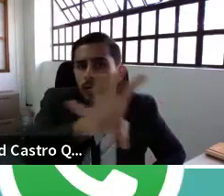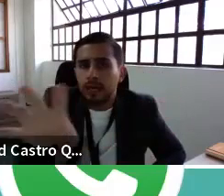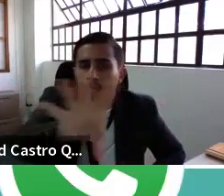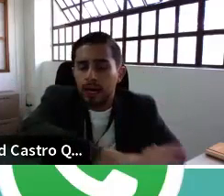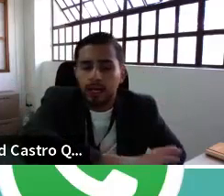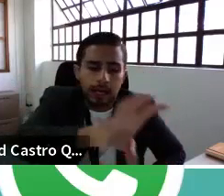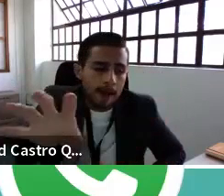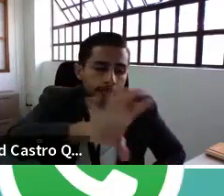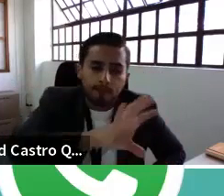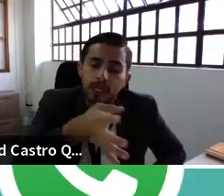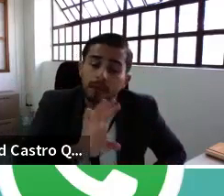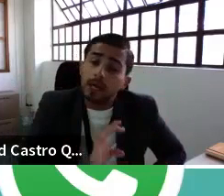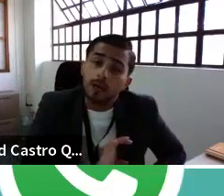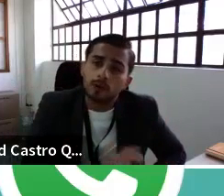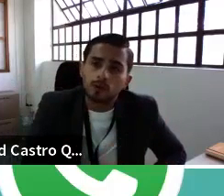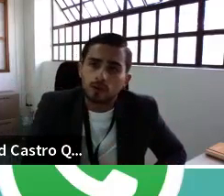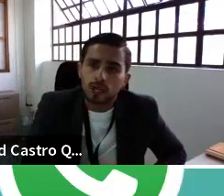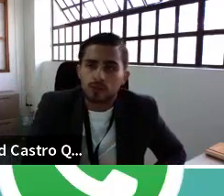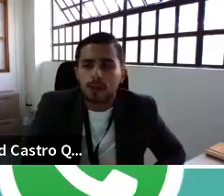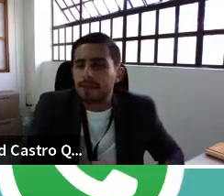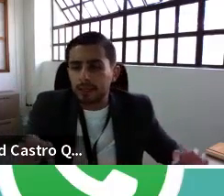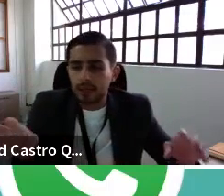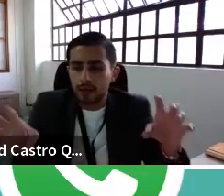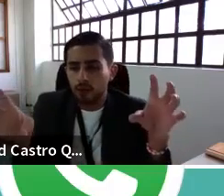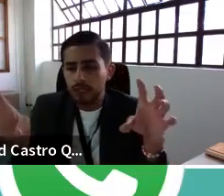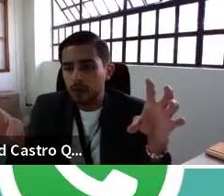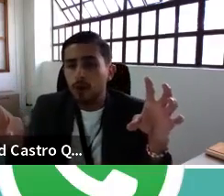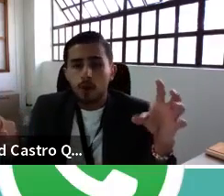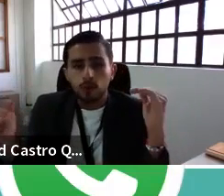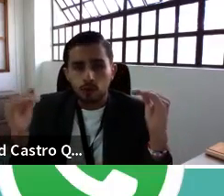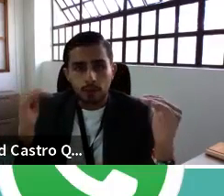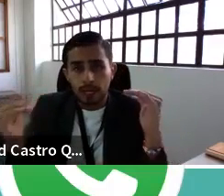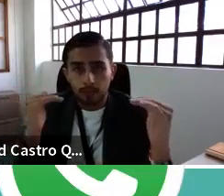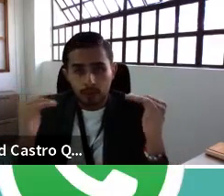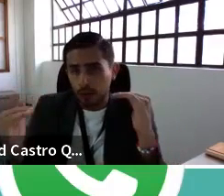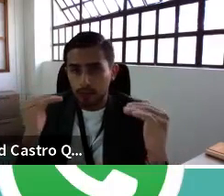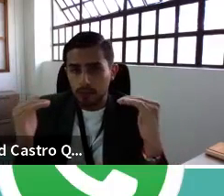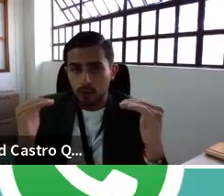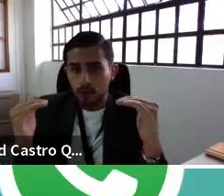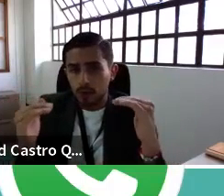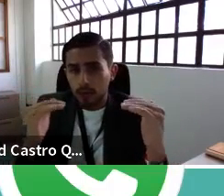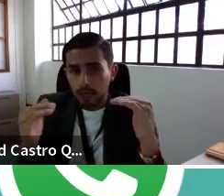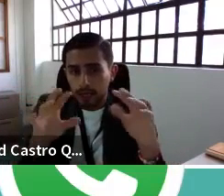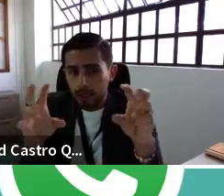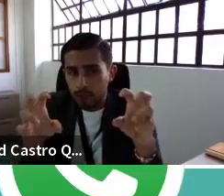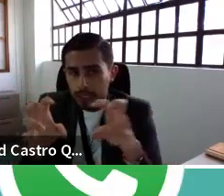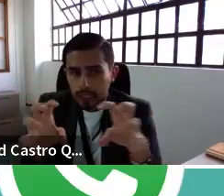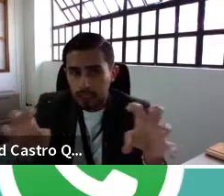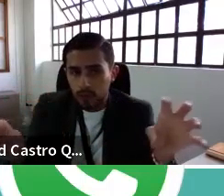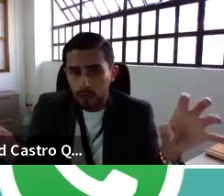la en la dinámica de los dos contextos a pesar de que como les digo no se midan pues con el mismo entre comillas rasero con